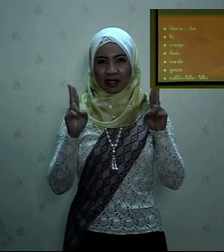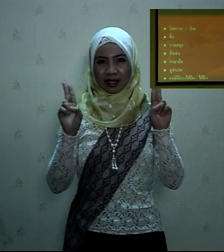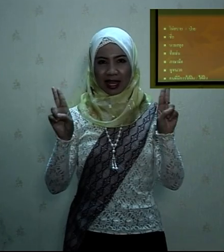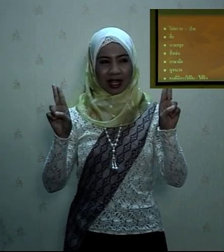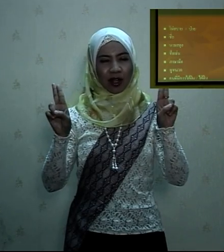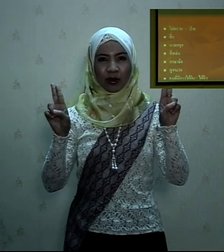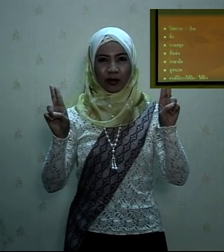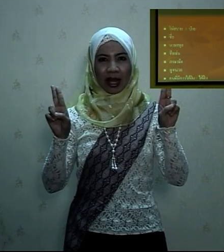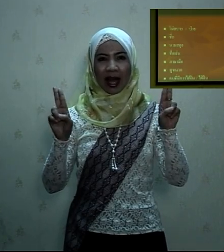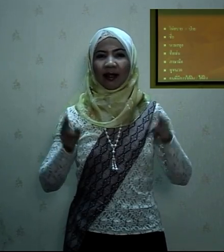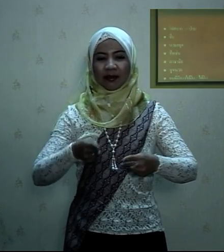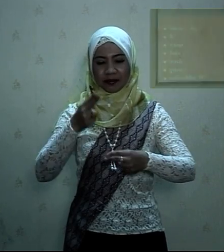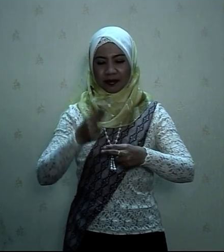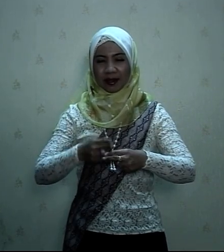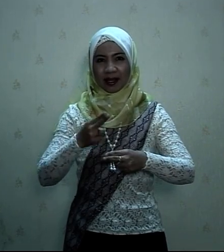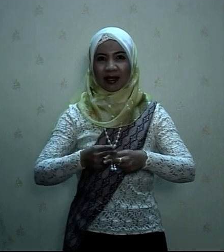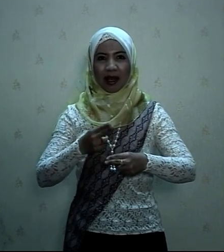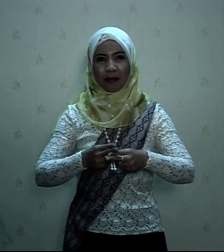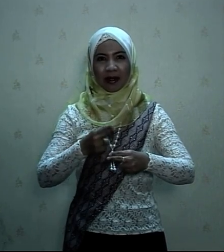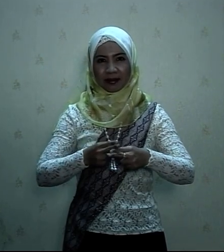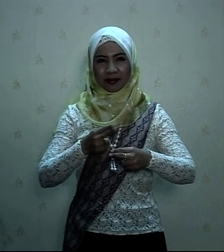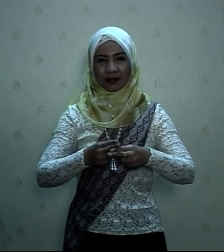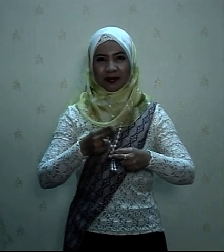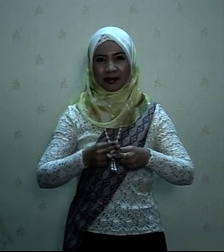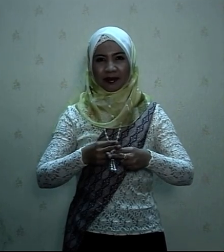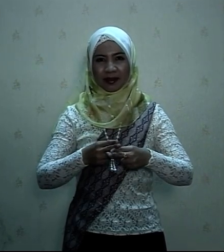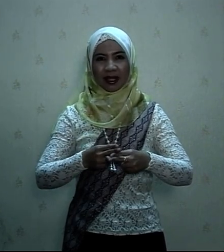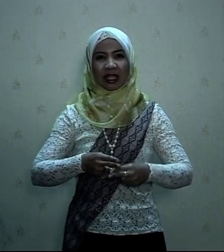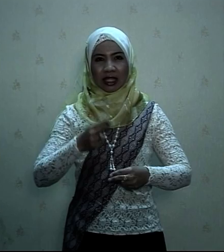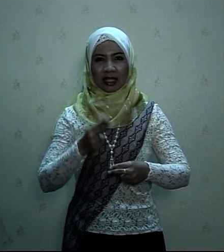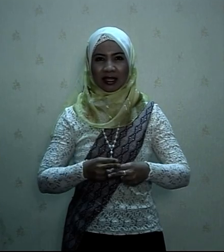ใช้สองนิ้วนะคะสับชื่อ